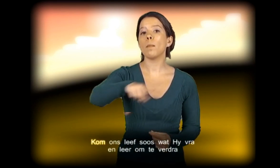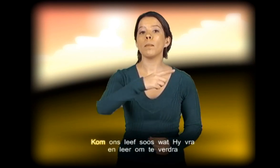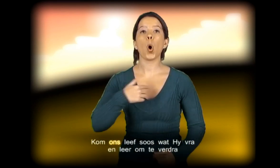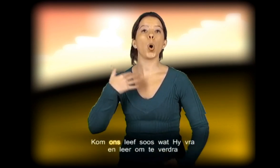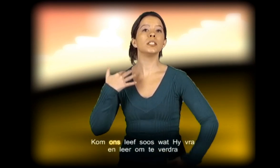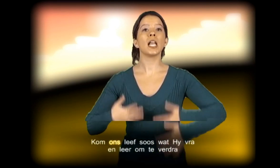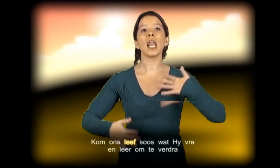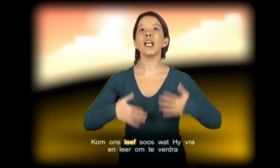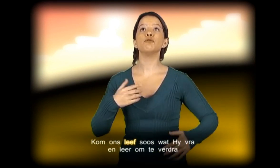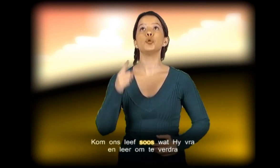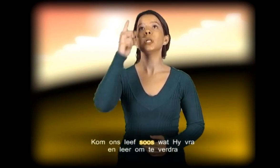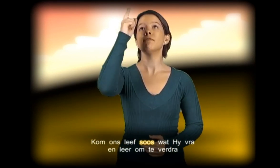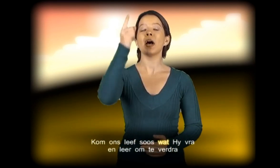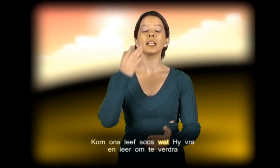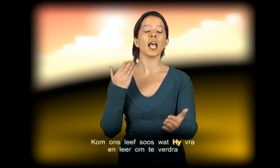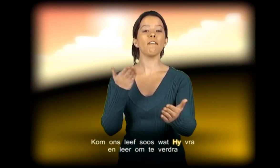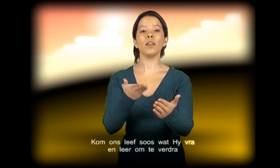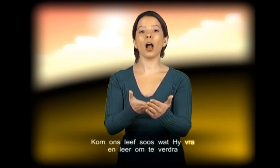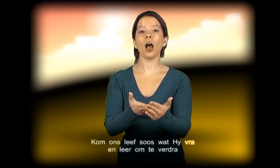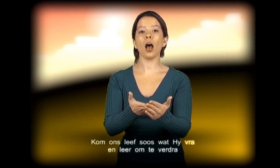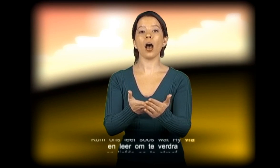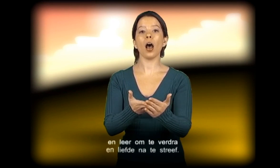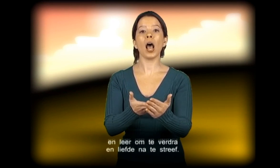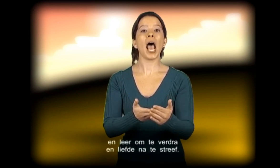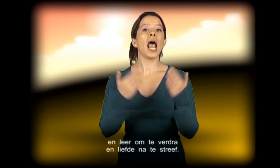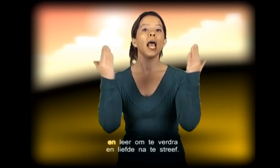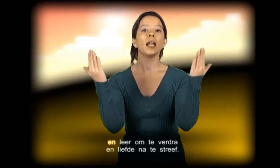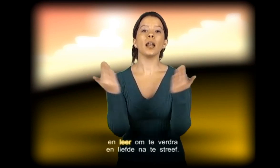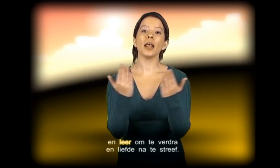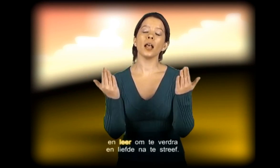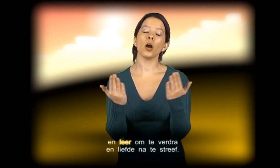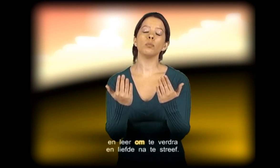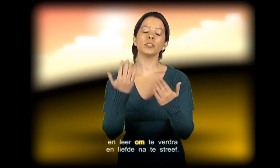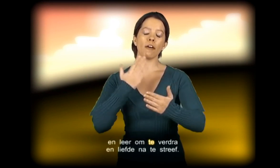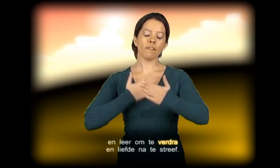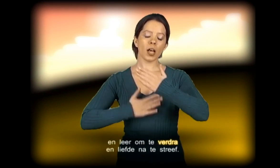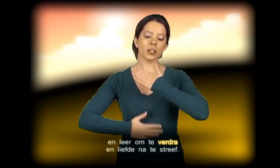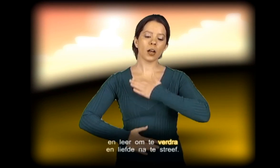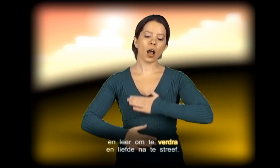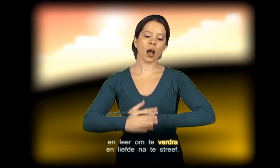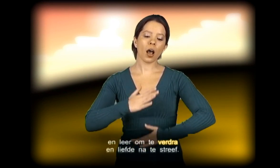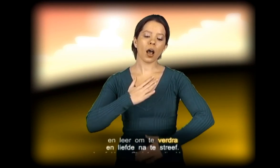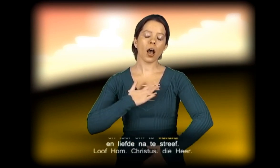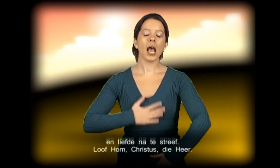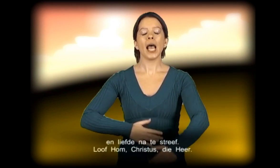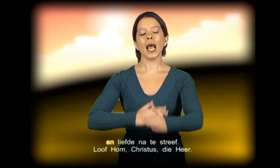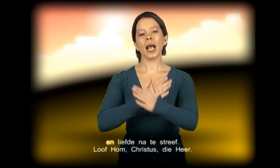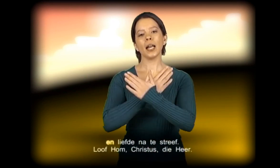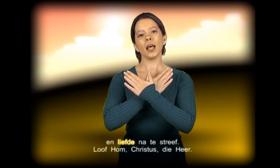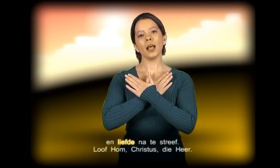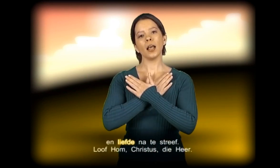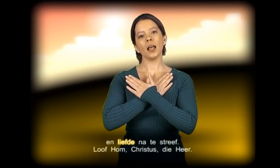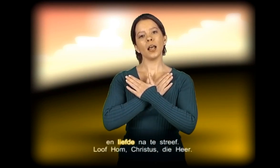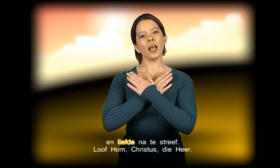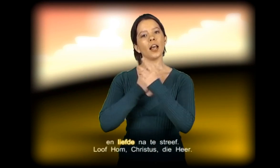Kom ons leef soos wat hy vra, en leer om te verdra, en